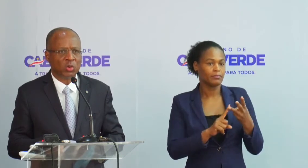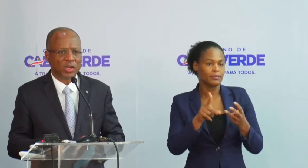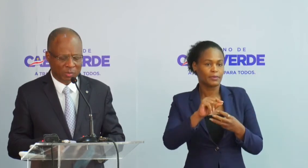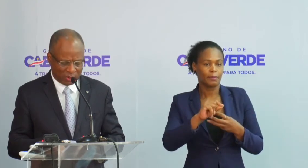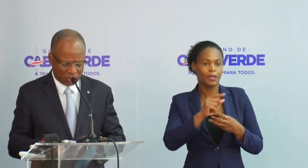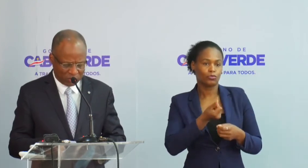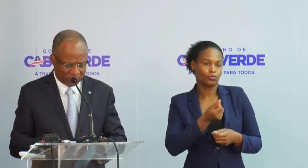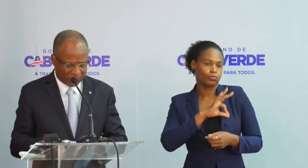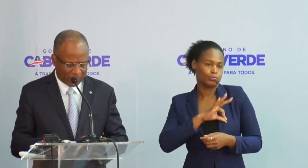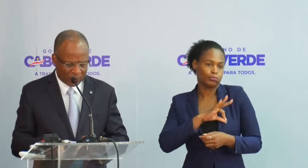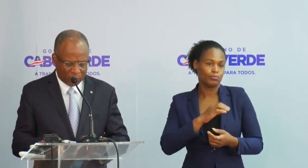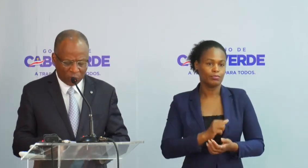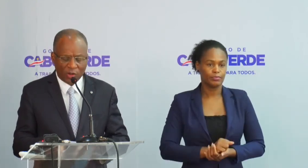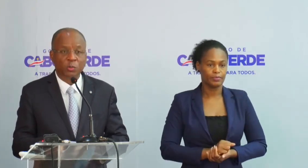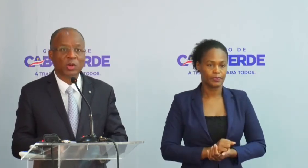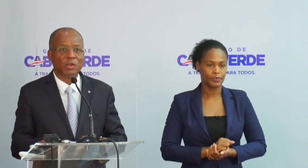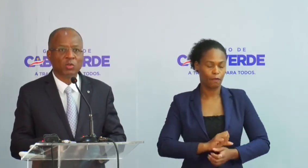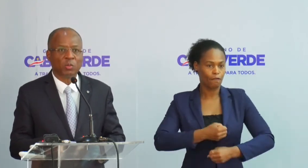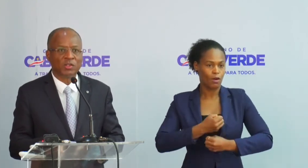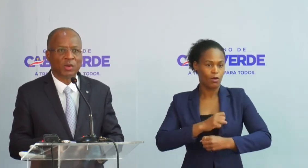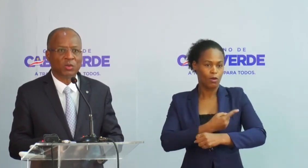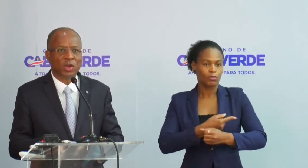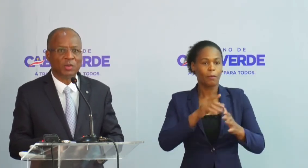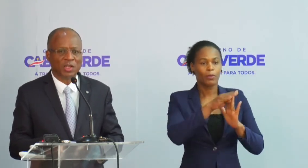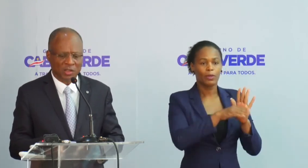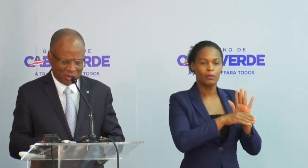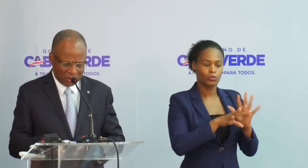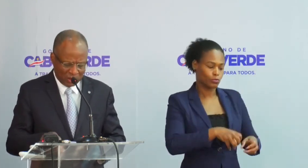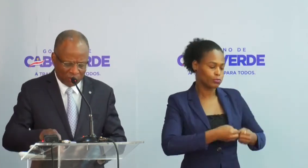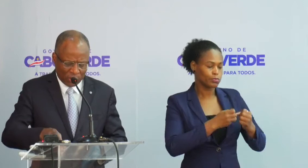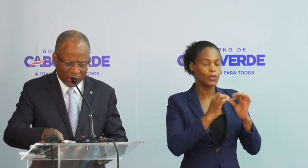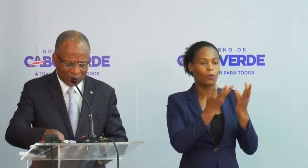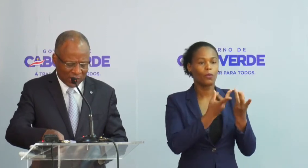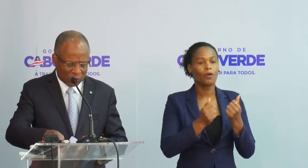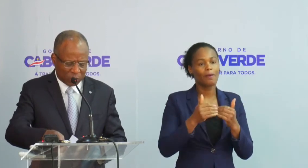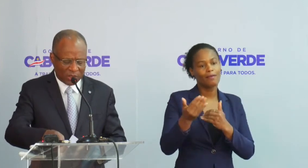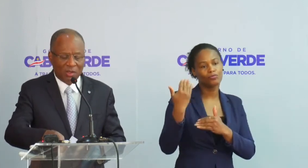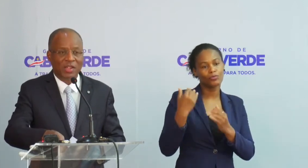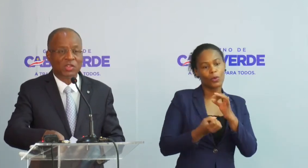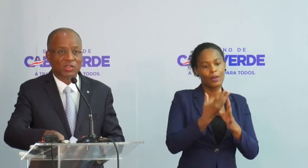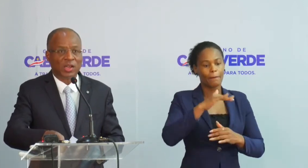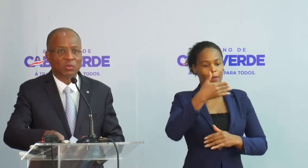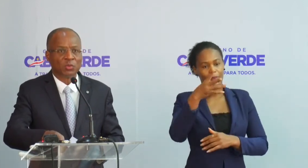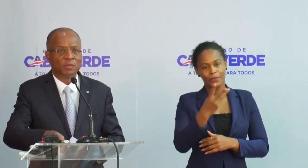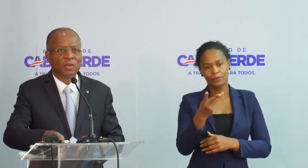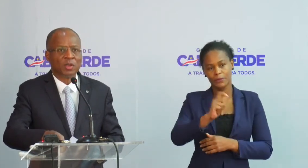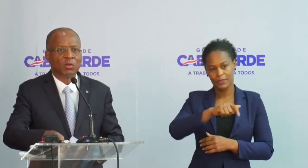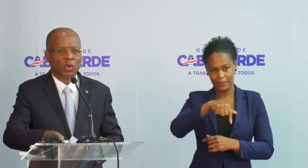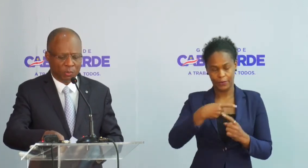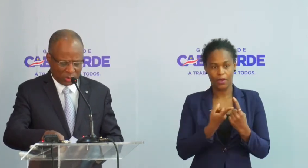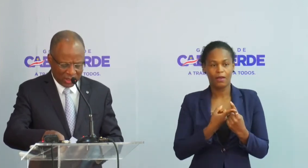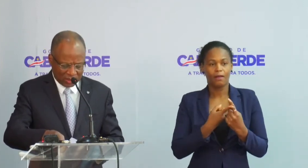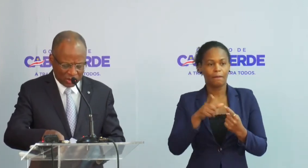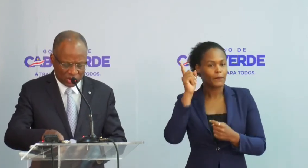do rendimento. Um forte programa de recuperação económica foi lançado no primeiro trimestre deste ano,